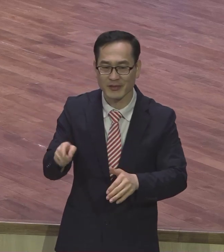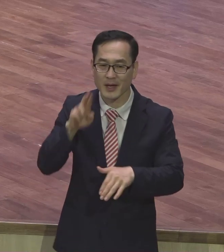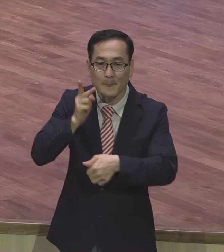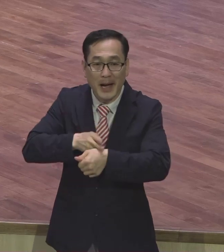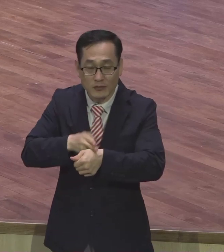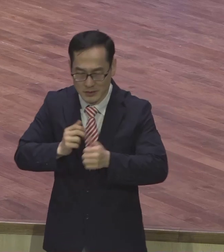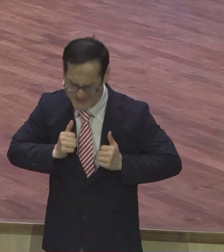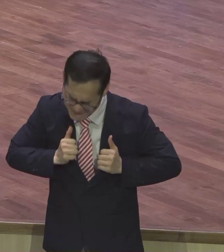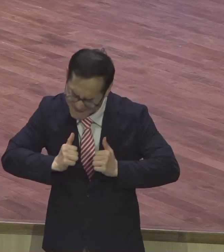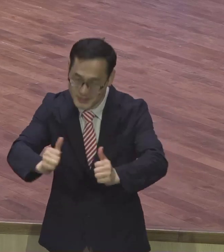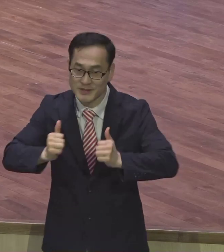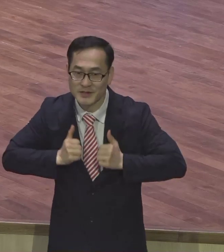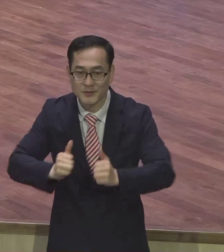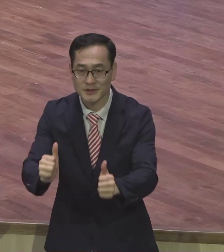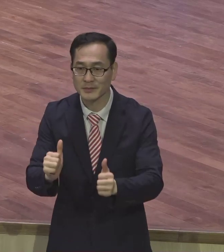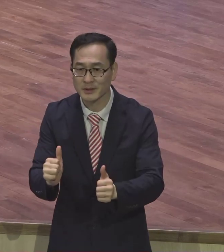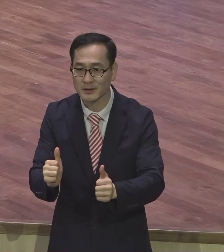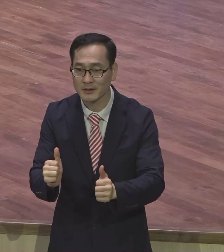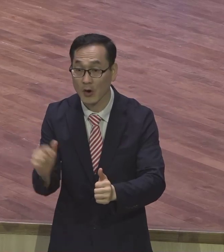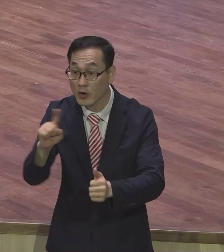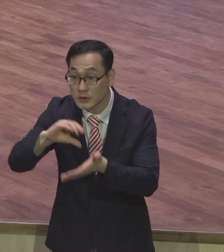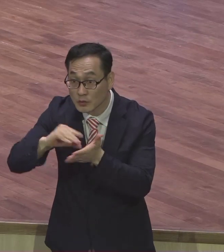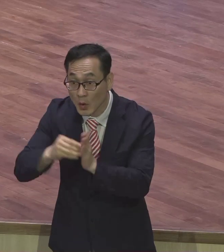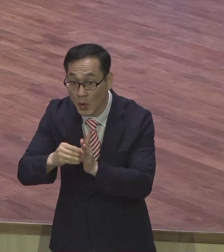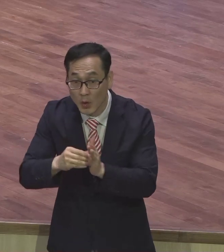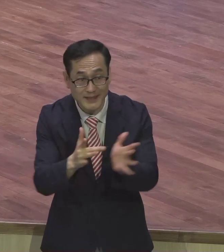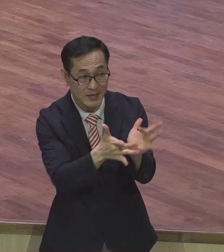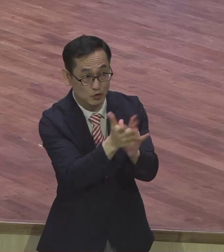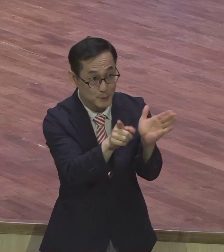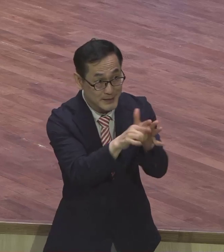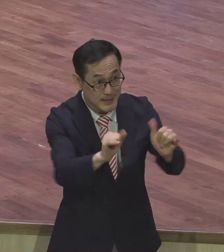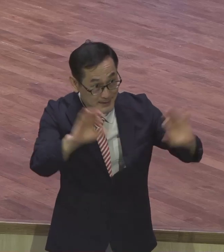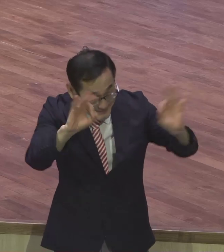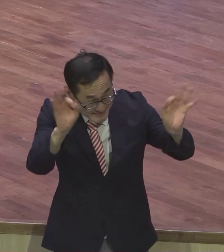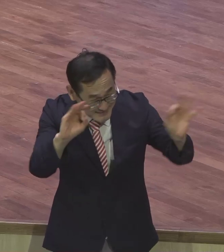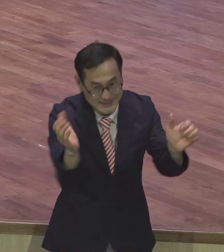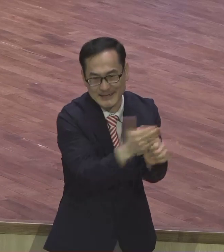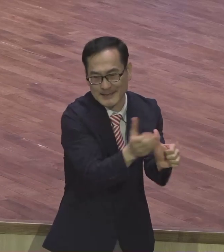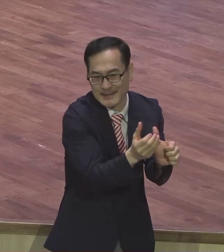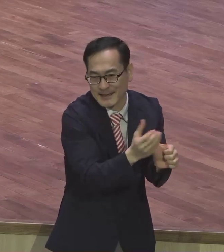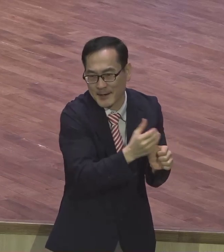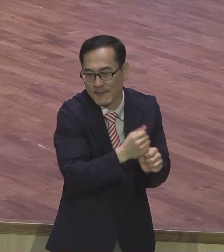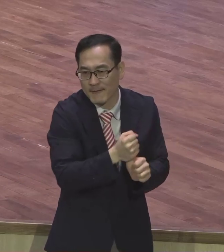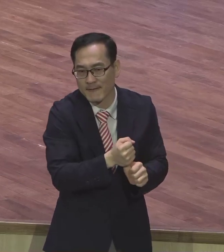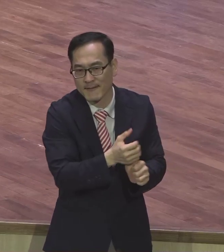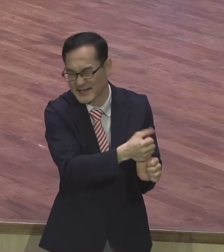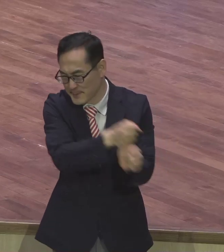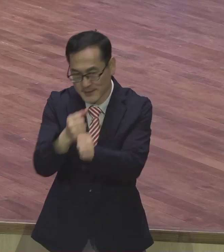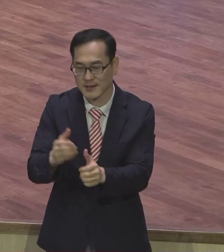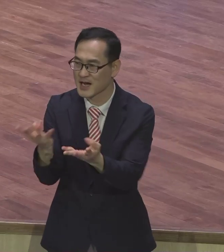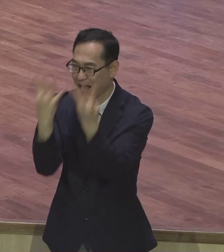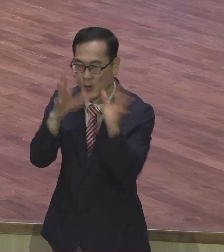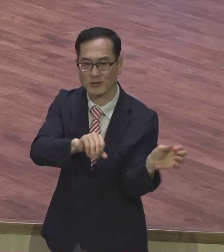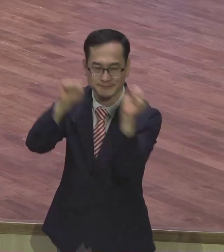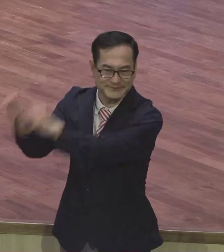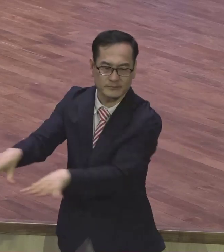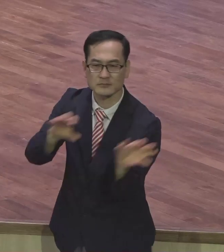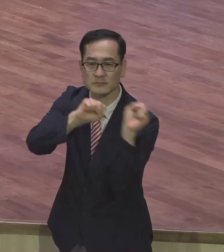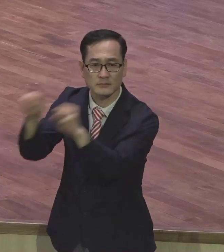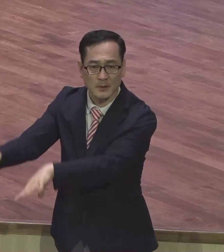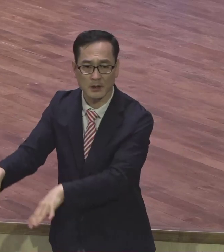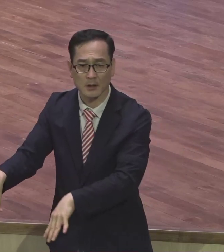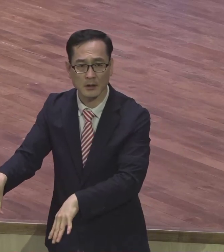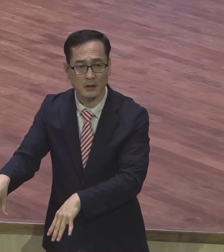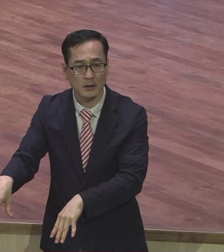예수 믿는 사람을 잡아 가두고 죽이기 위해서 해외 원전까지 갔던 사람이에요 해외